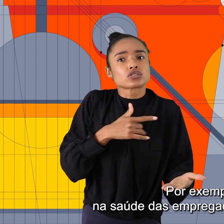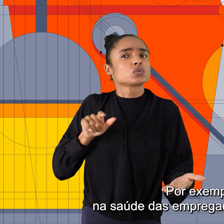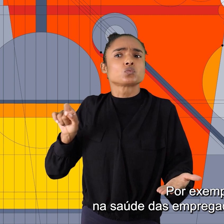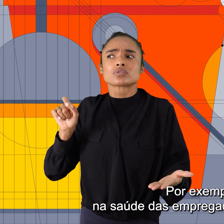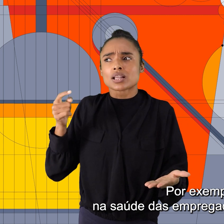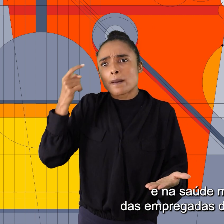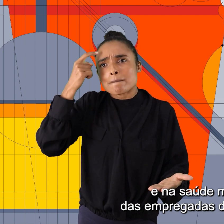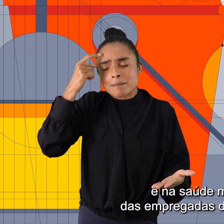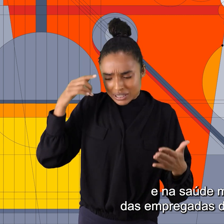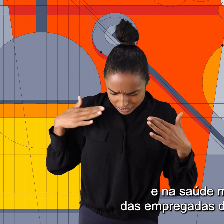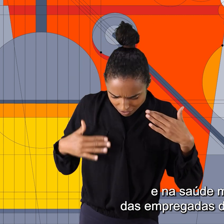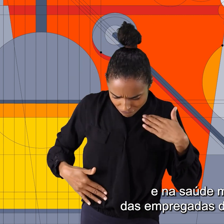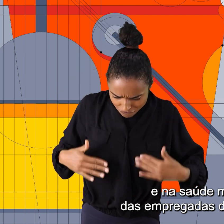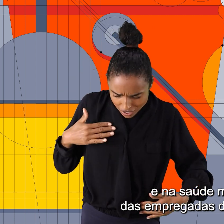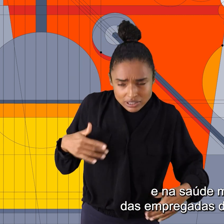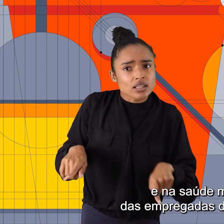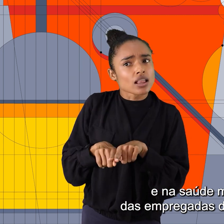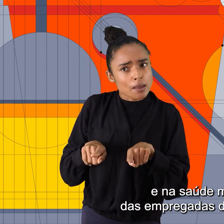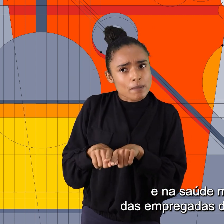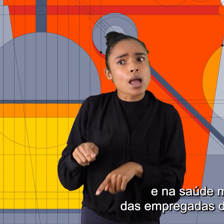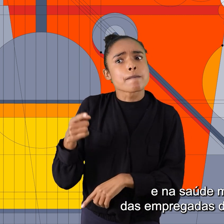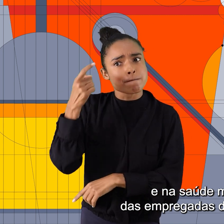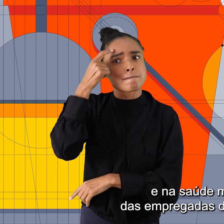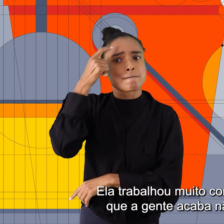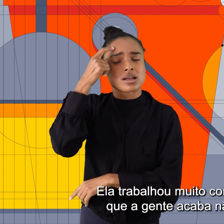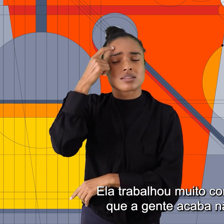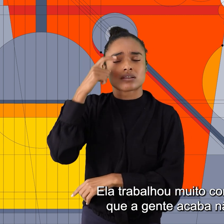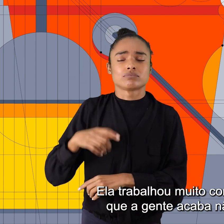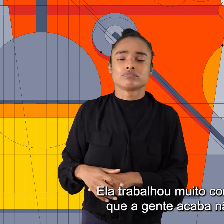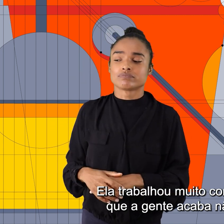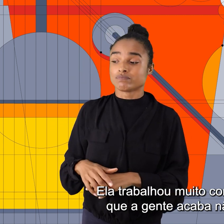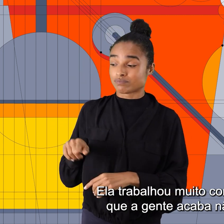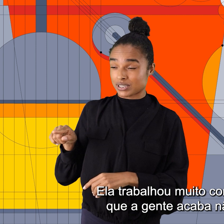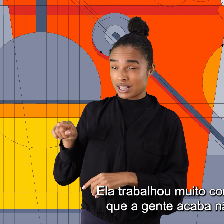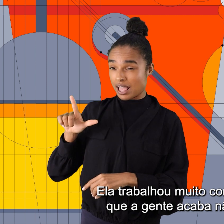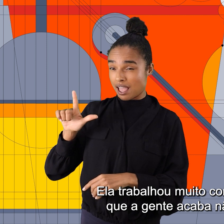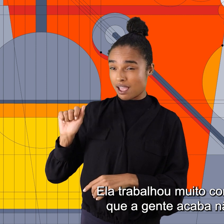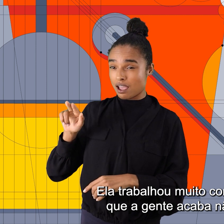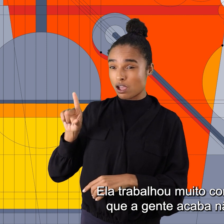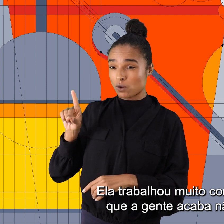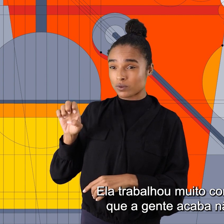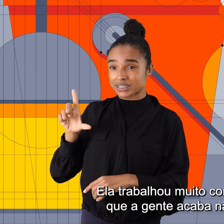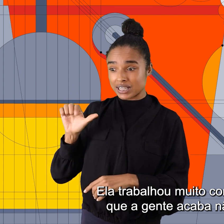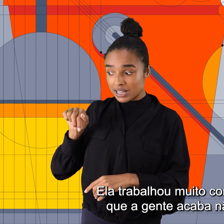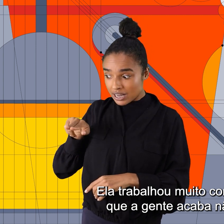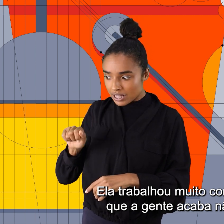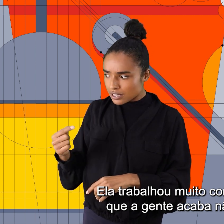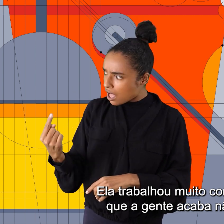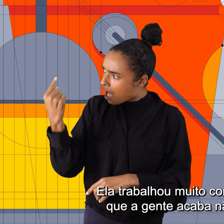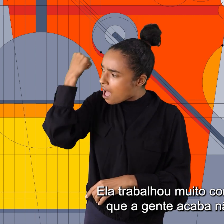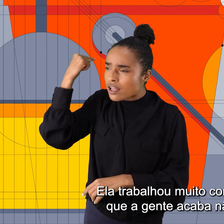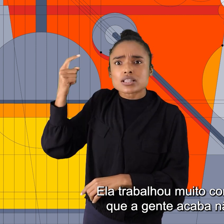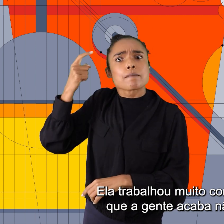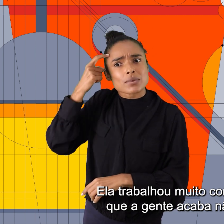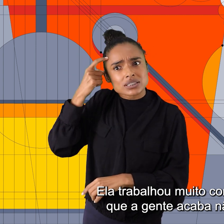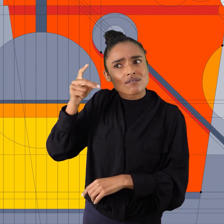das empregadas domésticas e na saúde mental das empregadas domésticas. Ela trabalhou muito com uma questão que a gente acaba